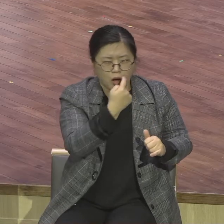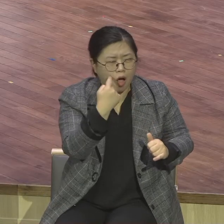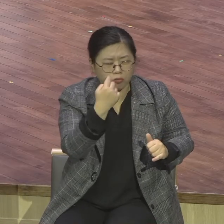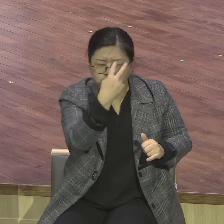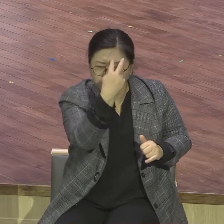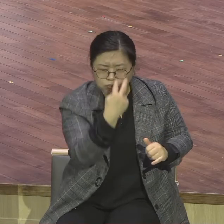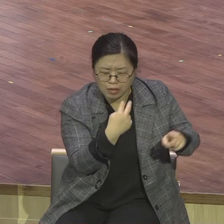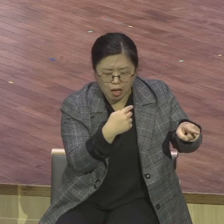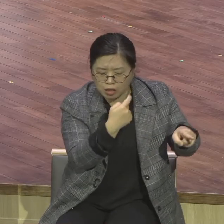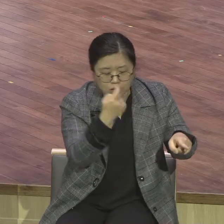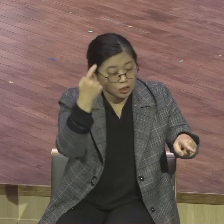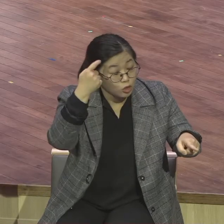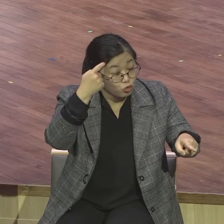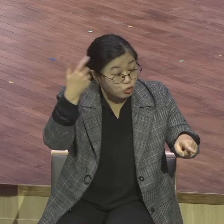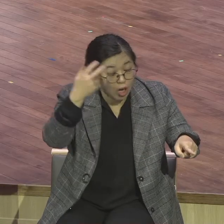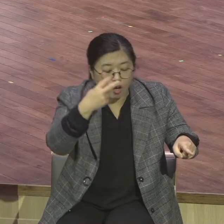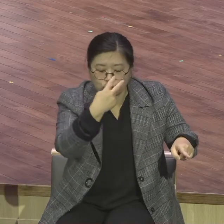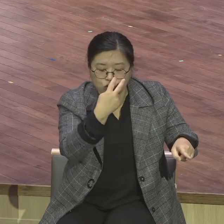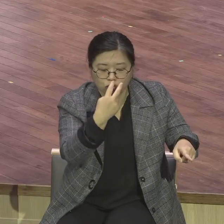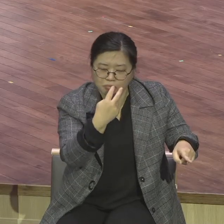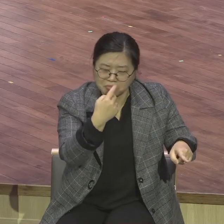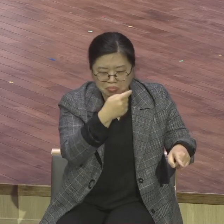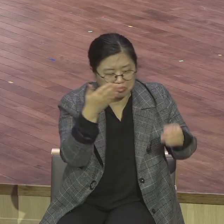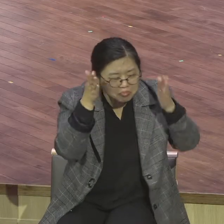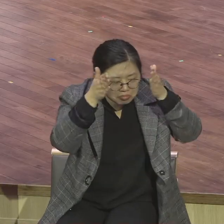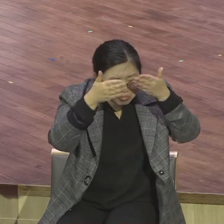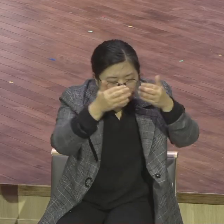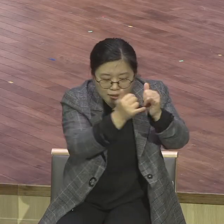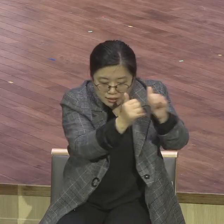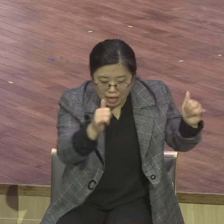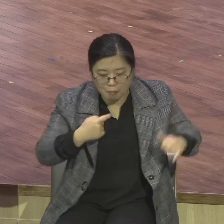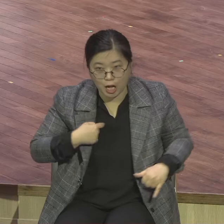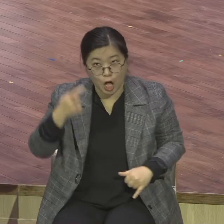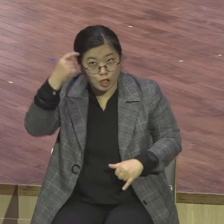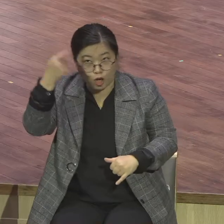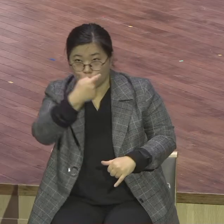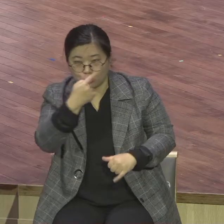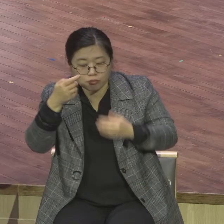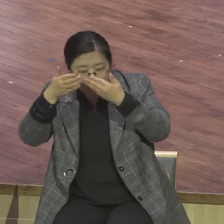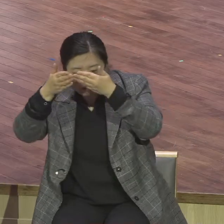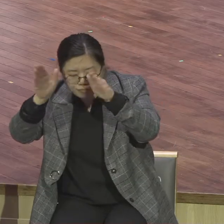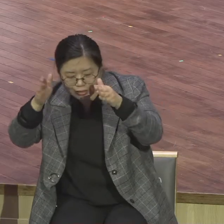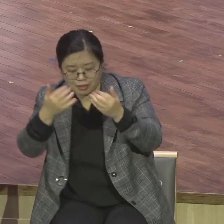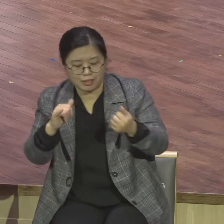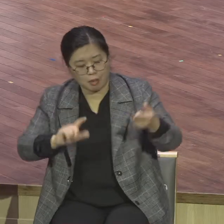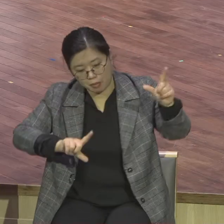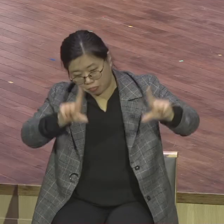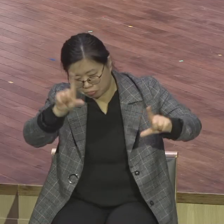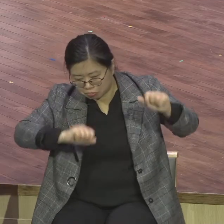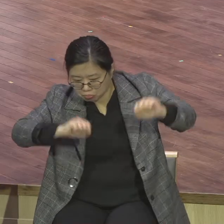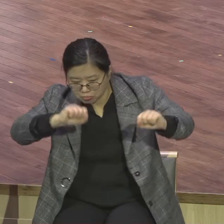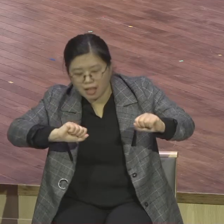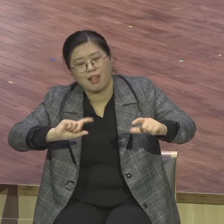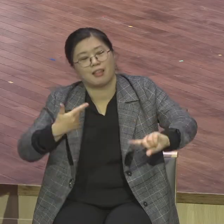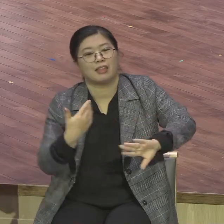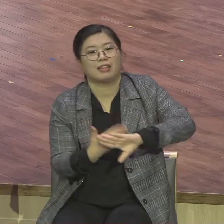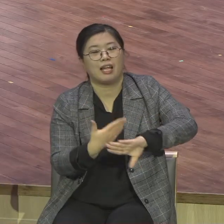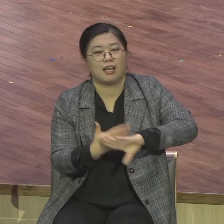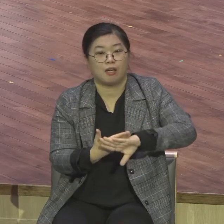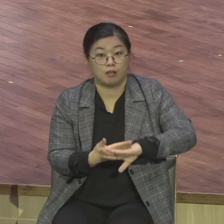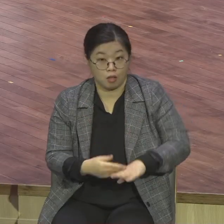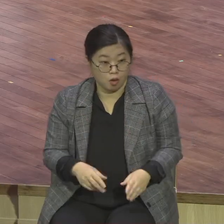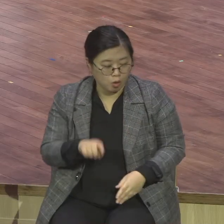이 시험을 주시구나. 이 시험 이후에는 하나님 나를 더 견고하게 더 큰